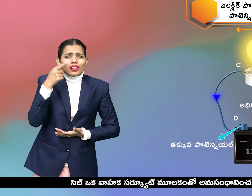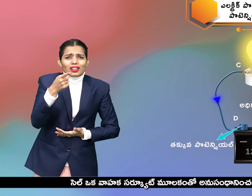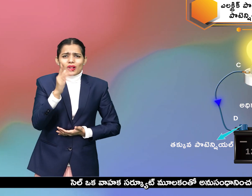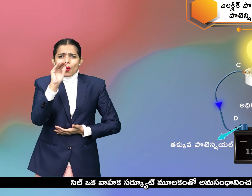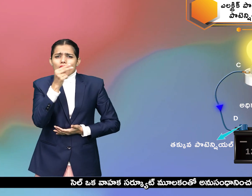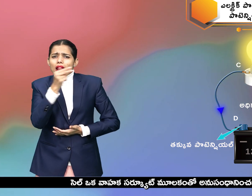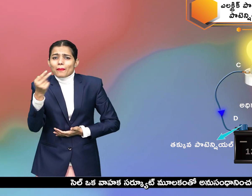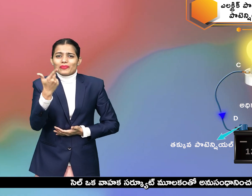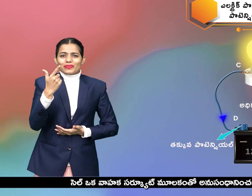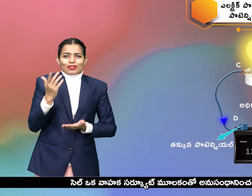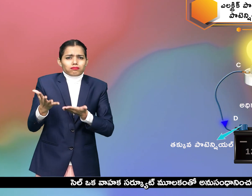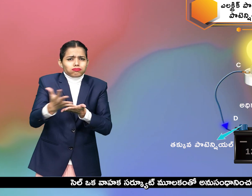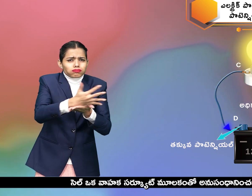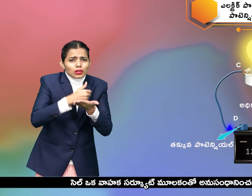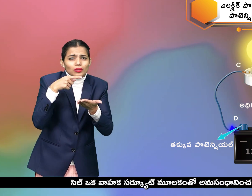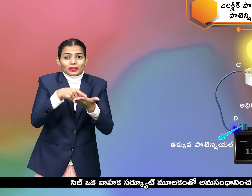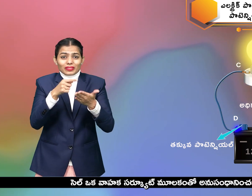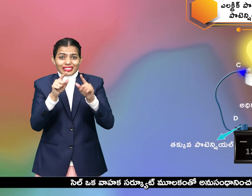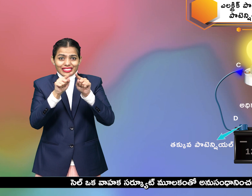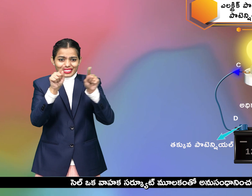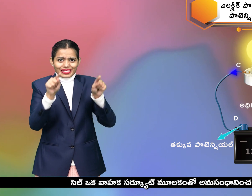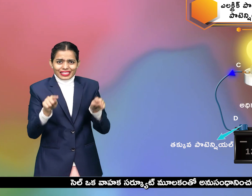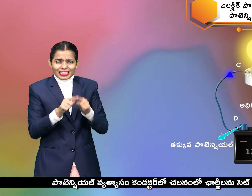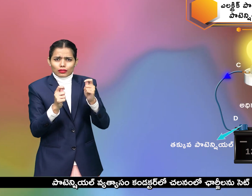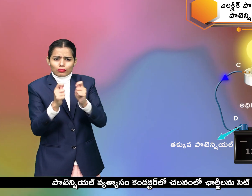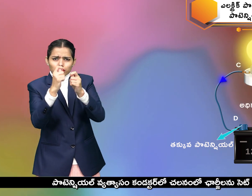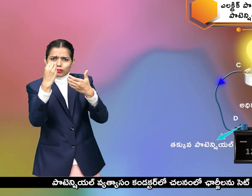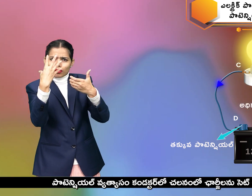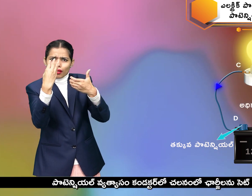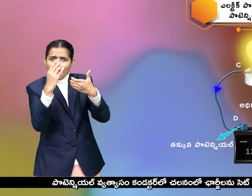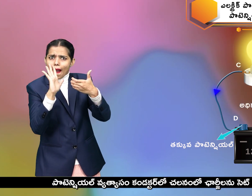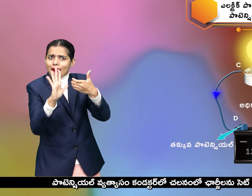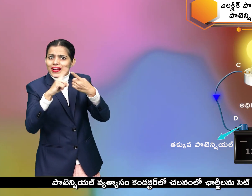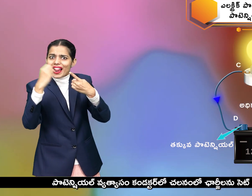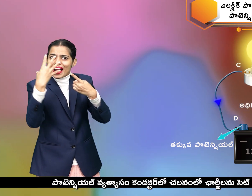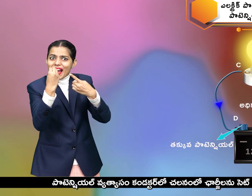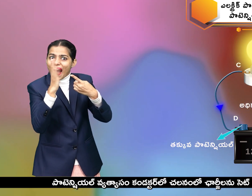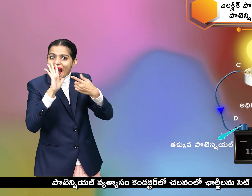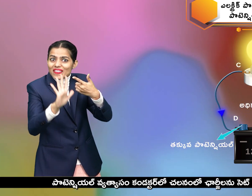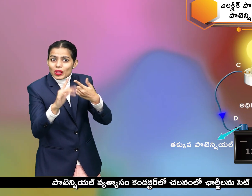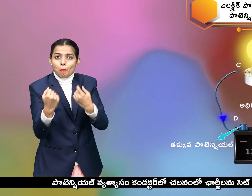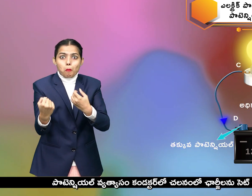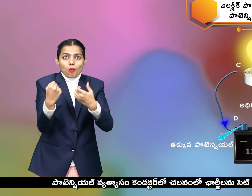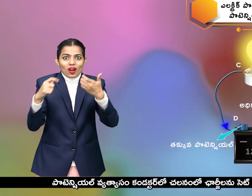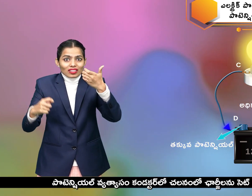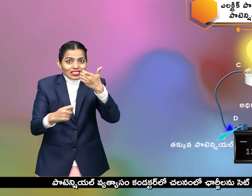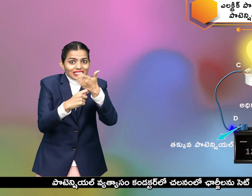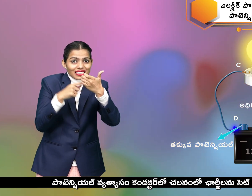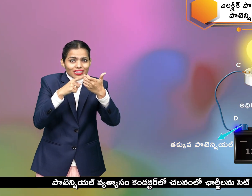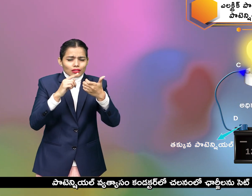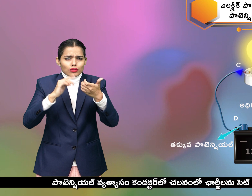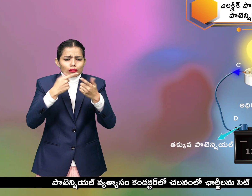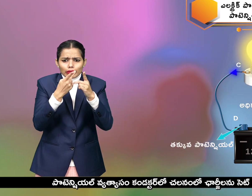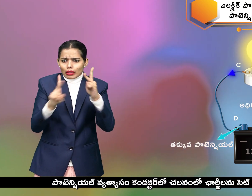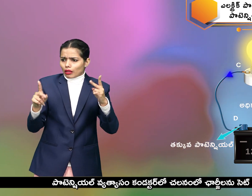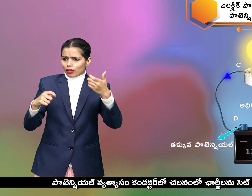సెల్ ఒక వాహక సర్క్యూట్ మూలకంతో అనుసంధానించబడినప్పుడు పొటెన్షియల్ వ్యత్యాసం కండక్టర్లో చలనంలో ఛార్జీలను